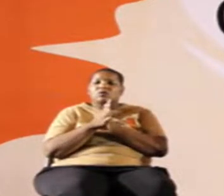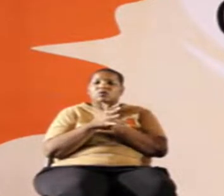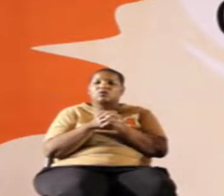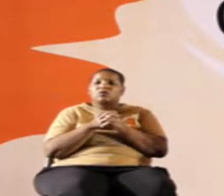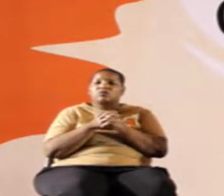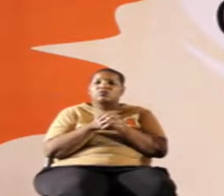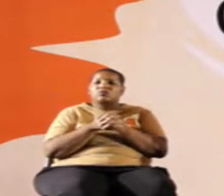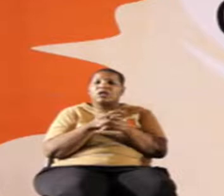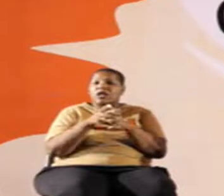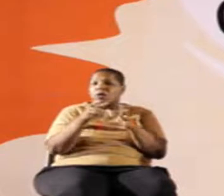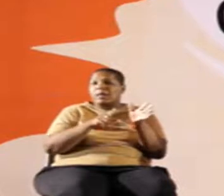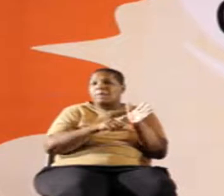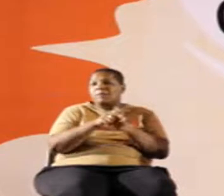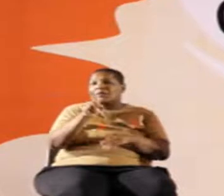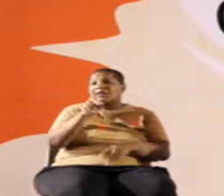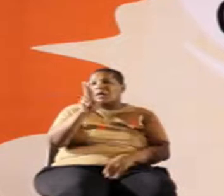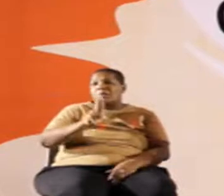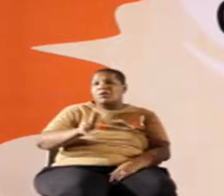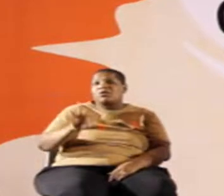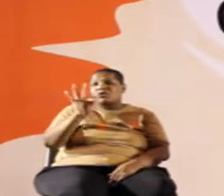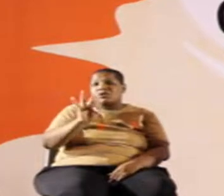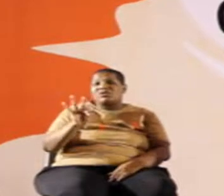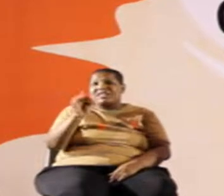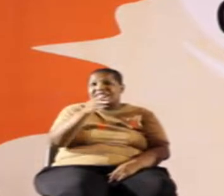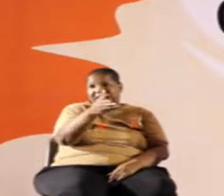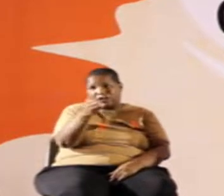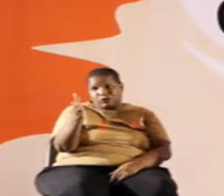Tenho que perguntar para as universitárias aqui.